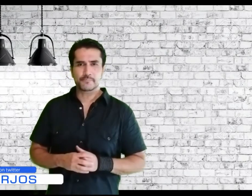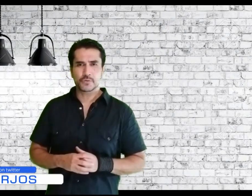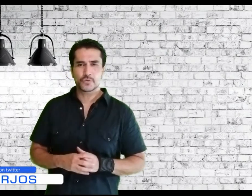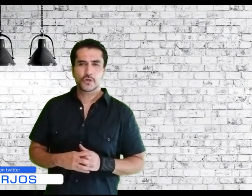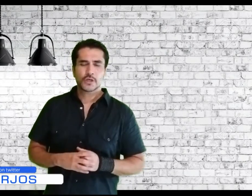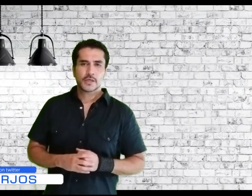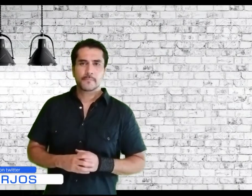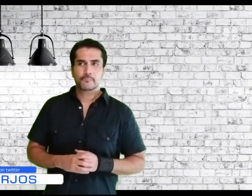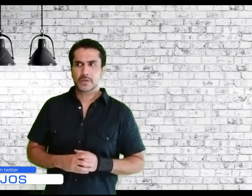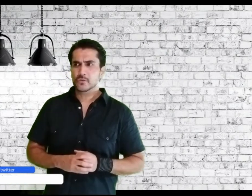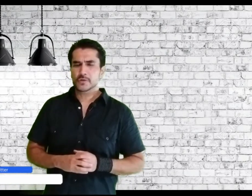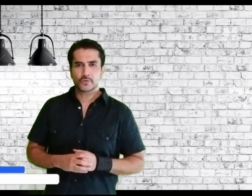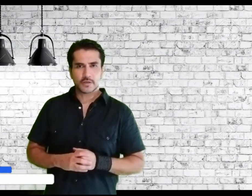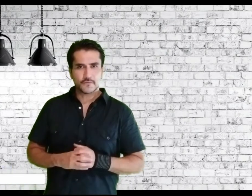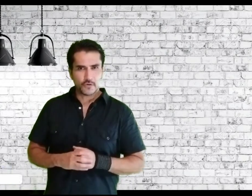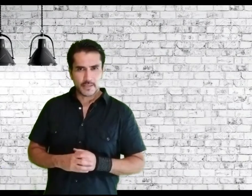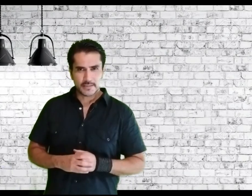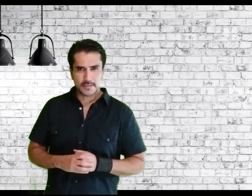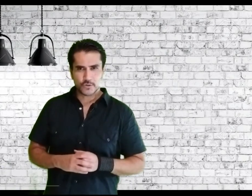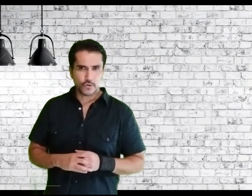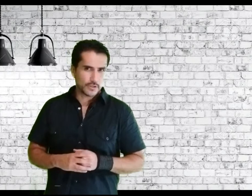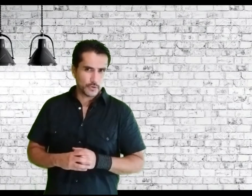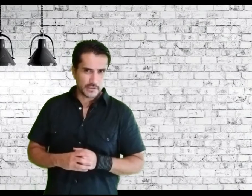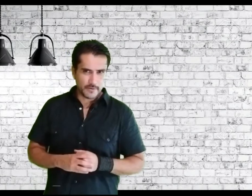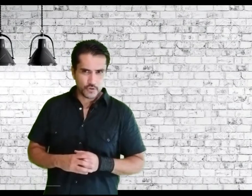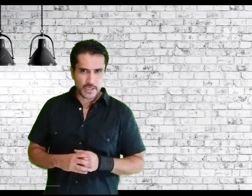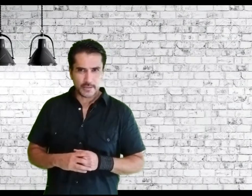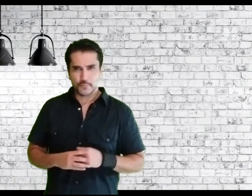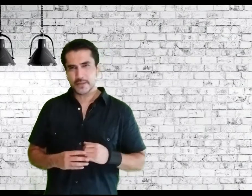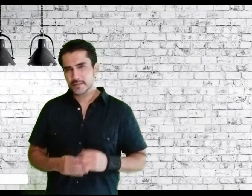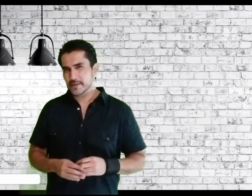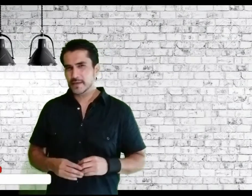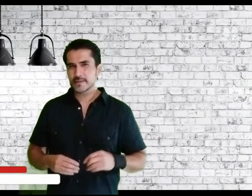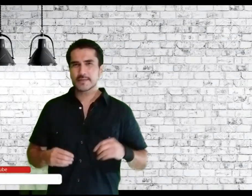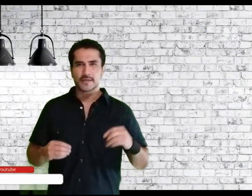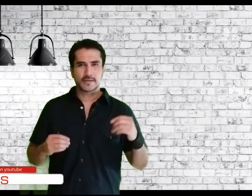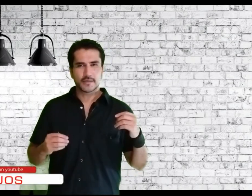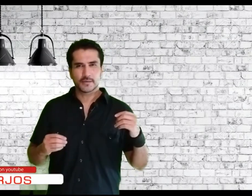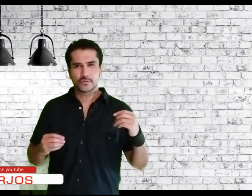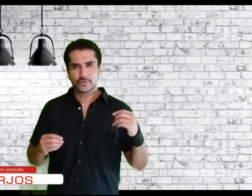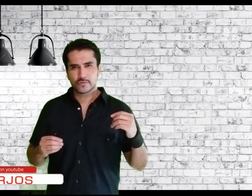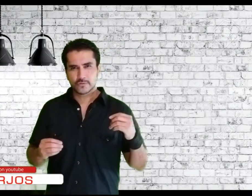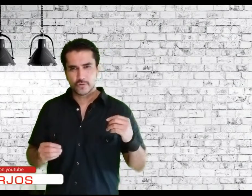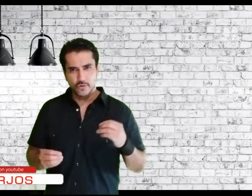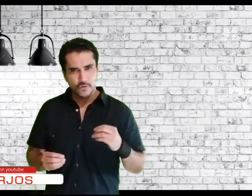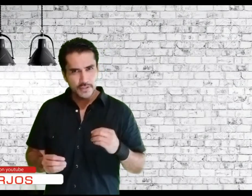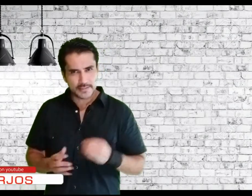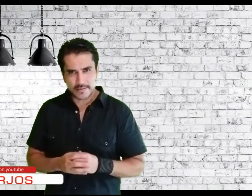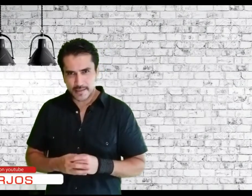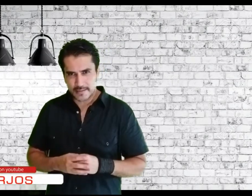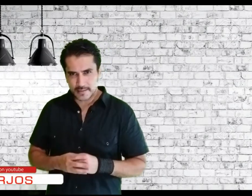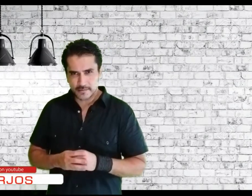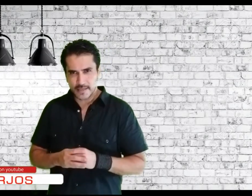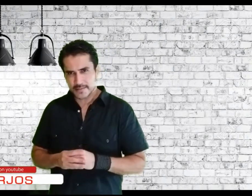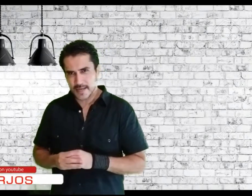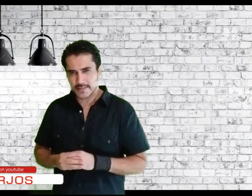rápido, pero de todas formas solo te motivamos a que lo practiques, a que no desistas en las